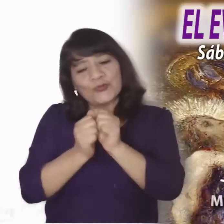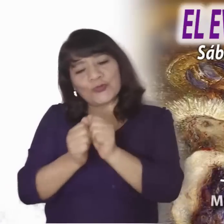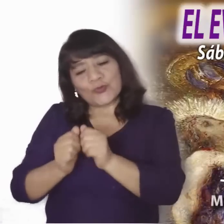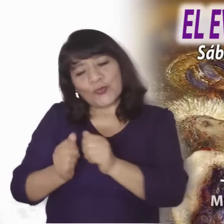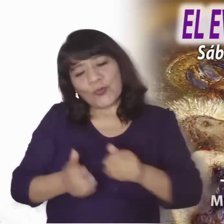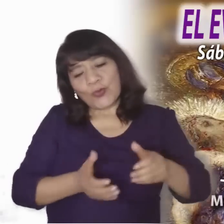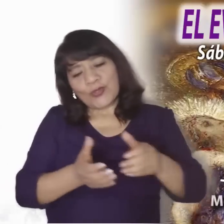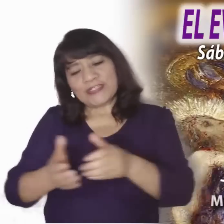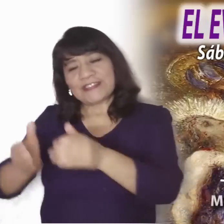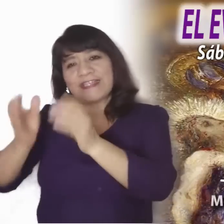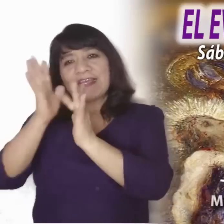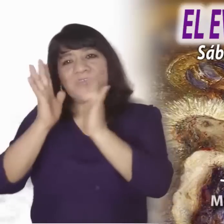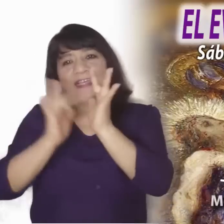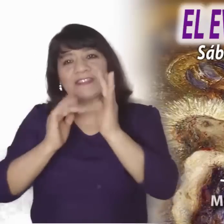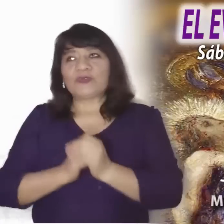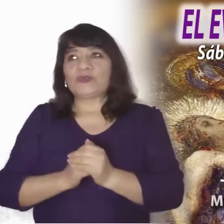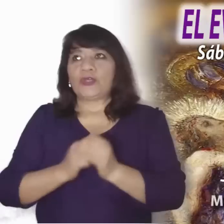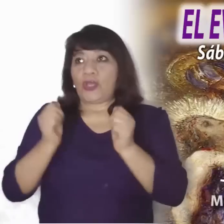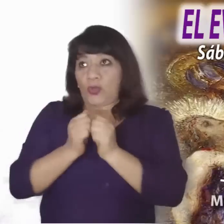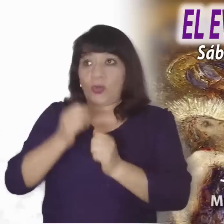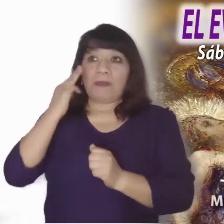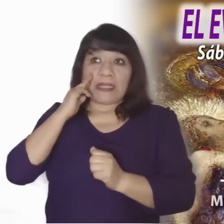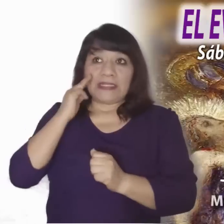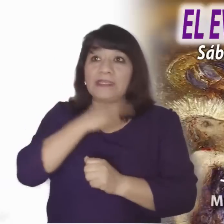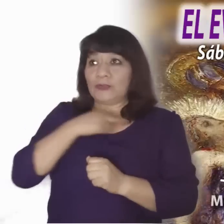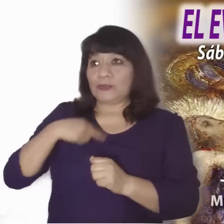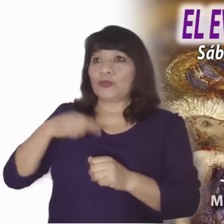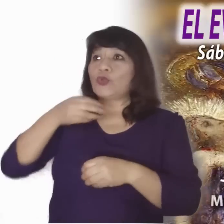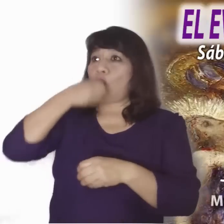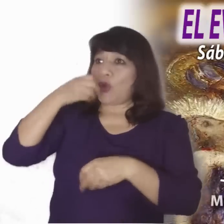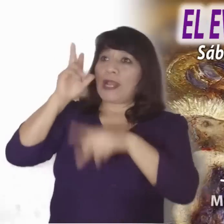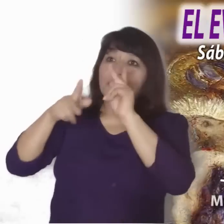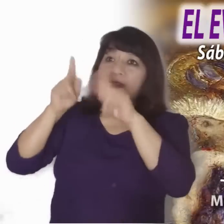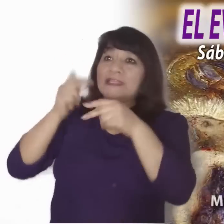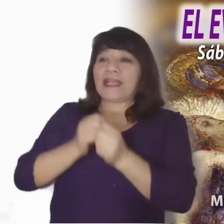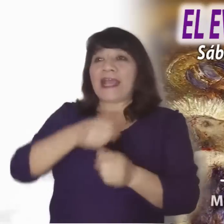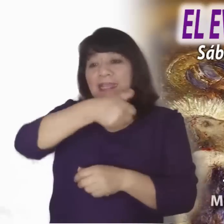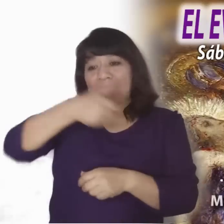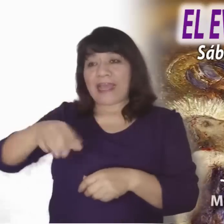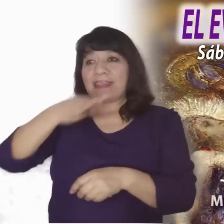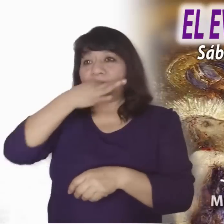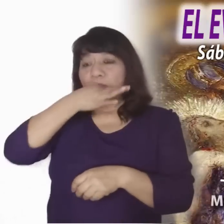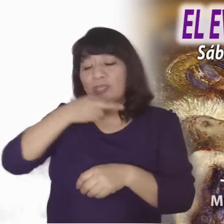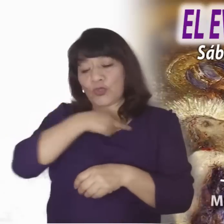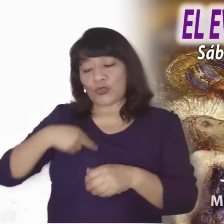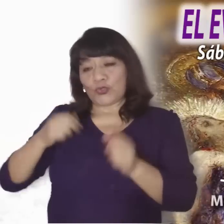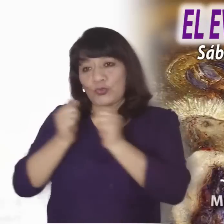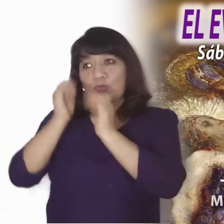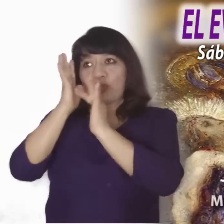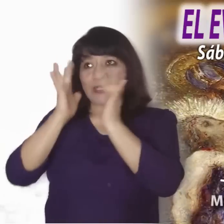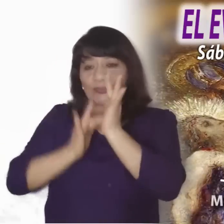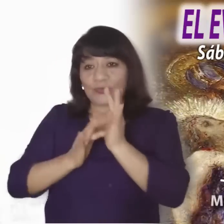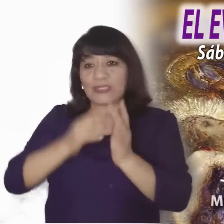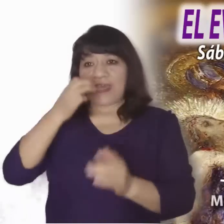ella podemos dialogar de cada uno de esos momentos trascendentales de Jesús y que también tienen un